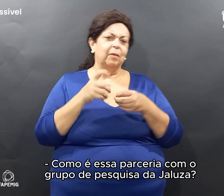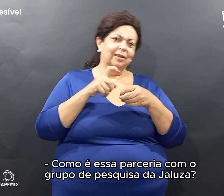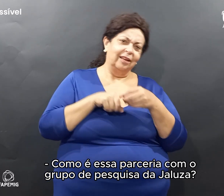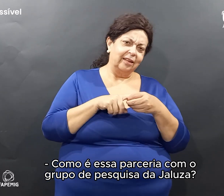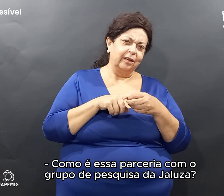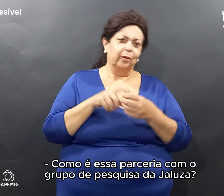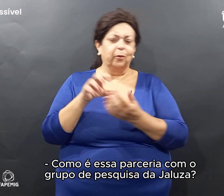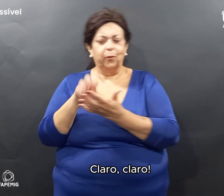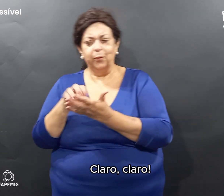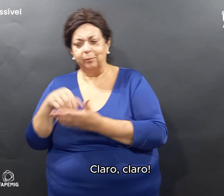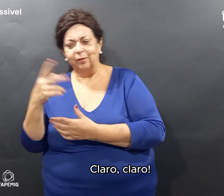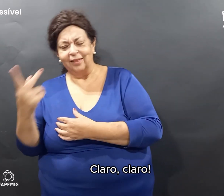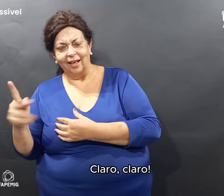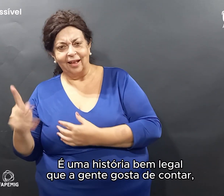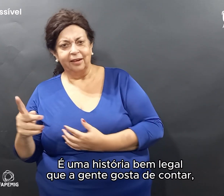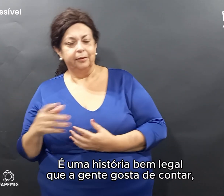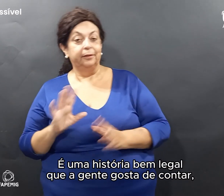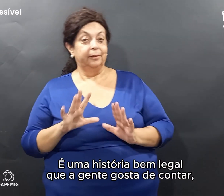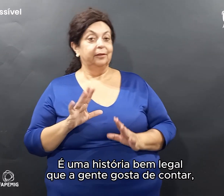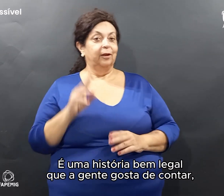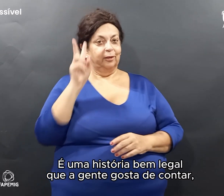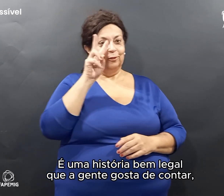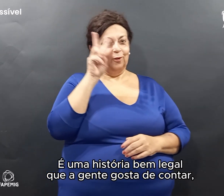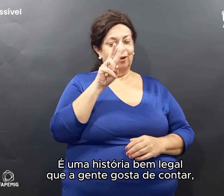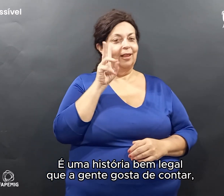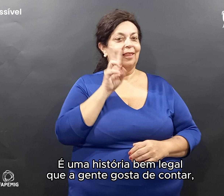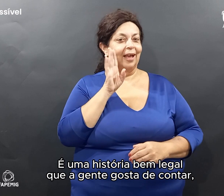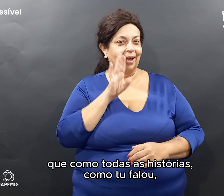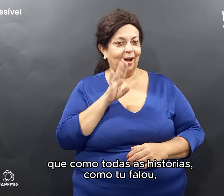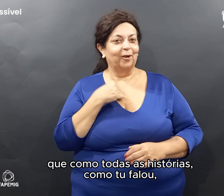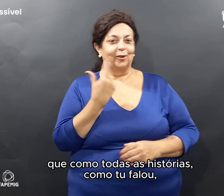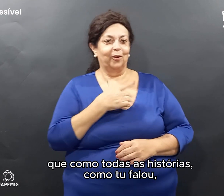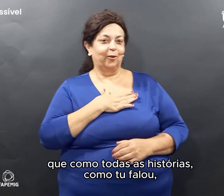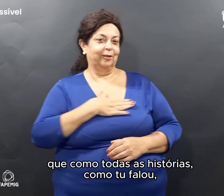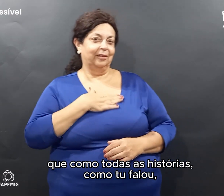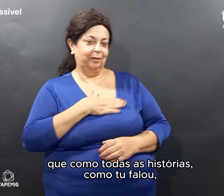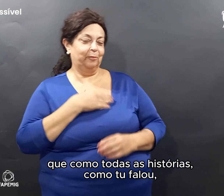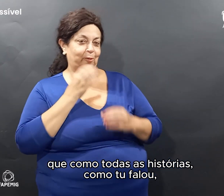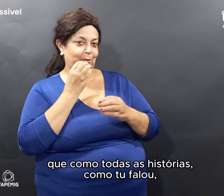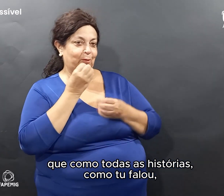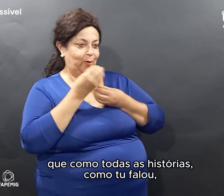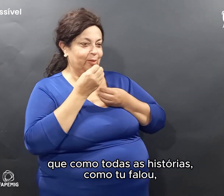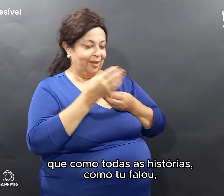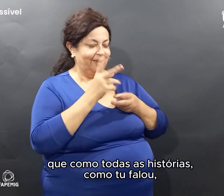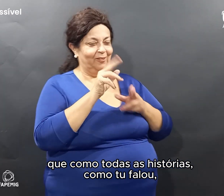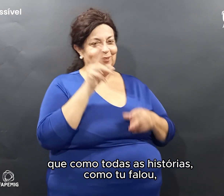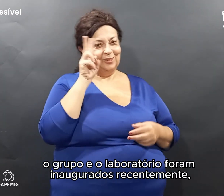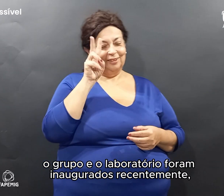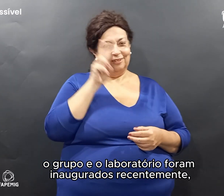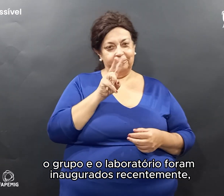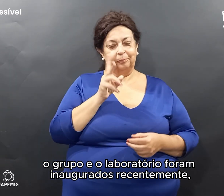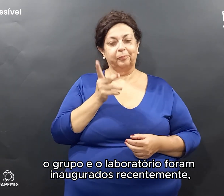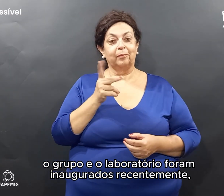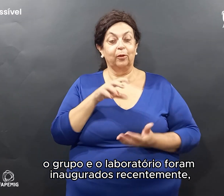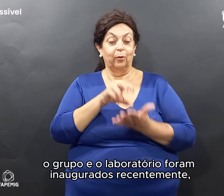da Jalusa? Claro, claro. É uma história bem legal que a gente gosta de contar, que, como todas as histórias, como tu falou, né, o grupo e o